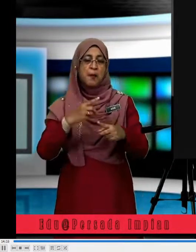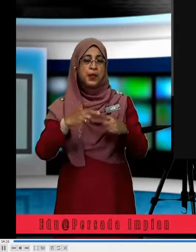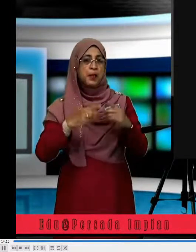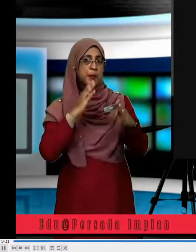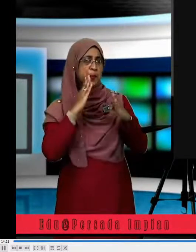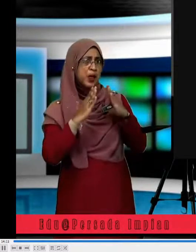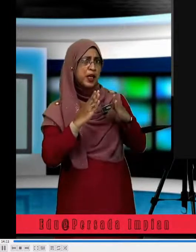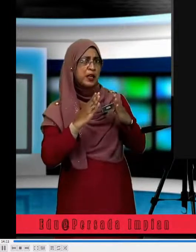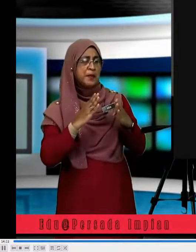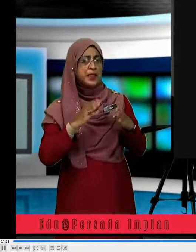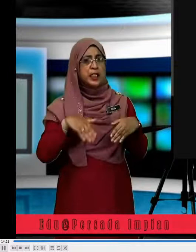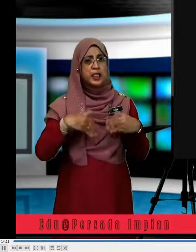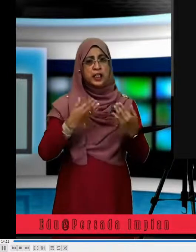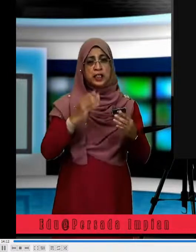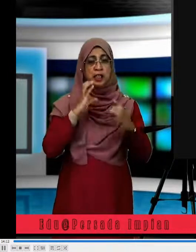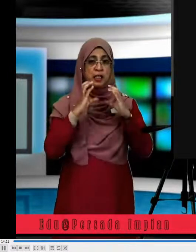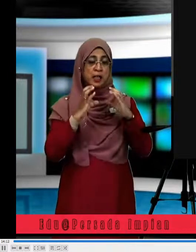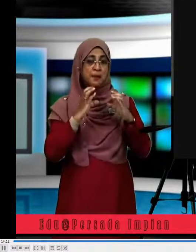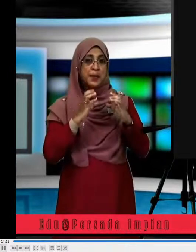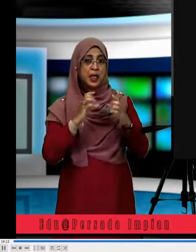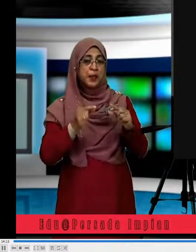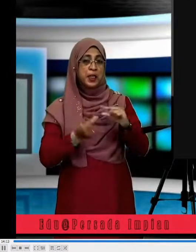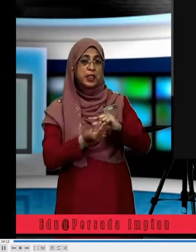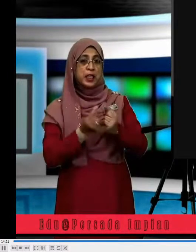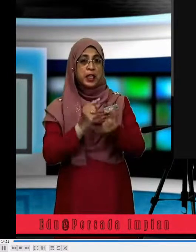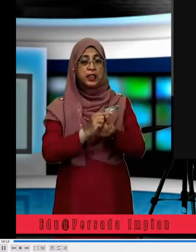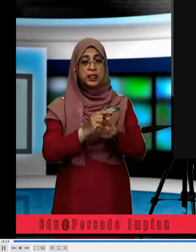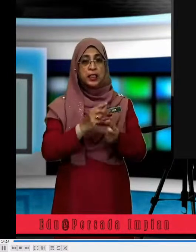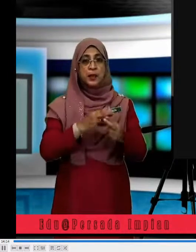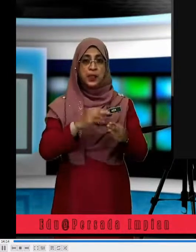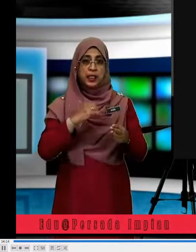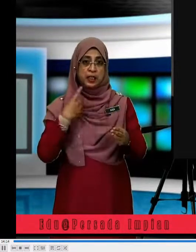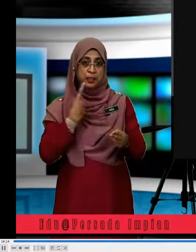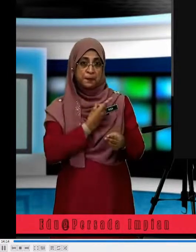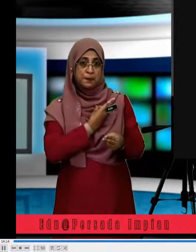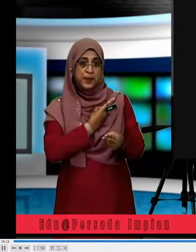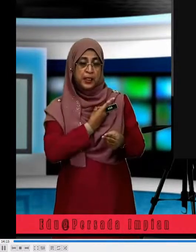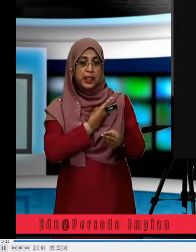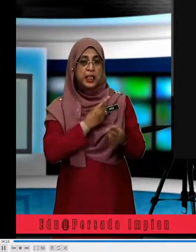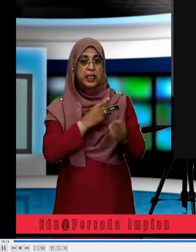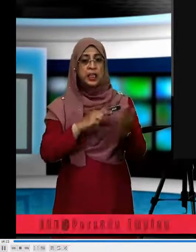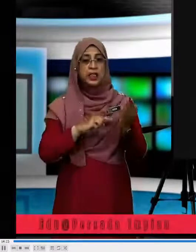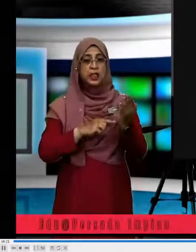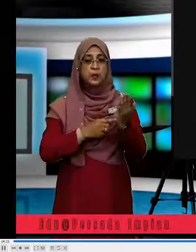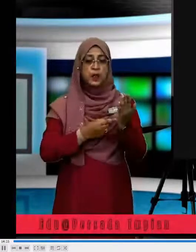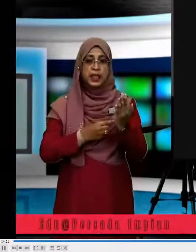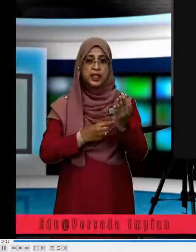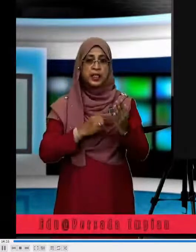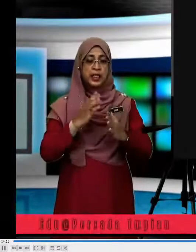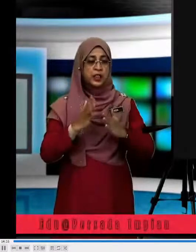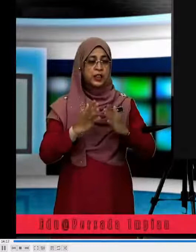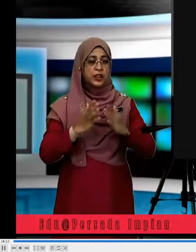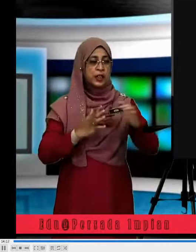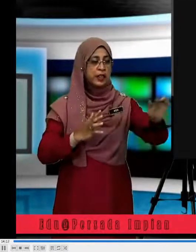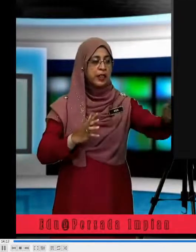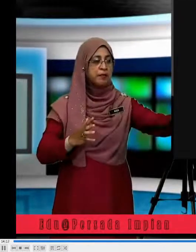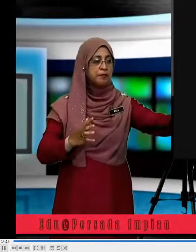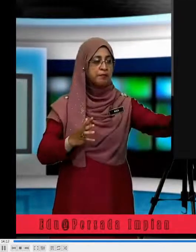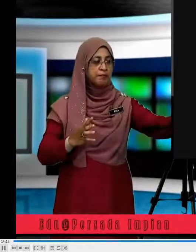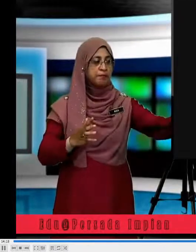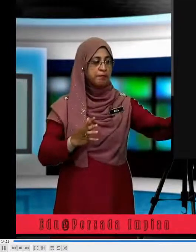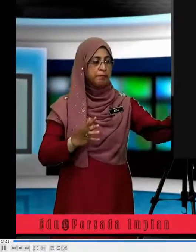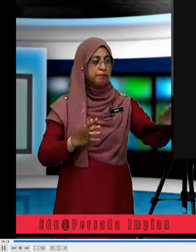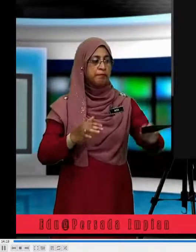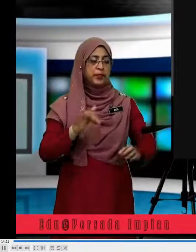kita tidak berpotensi kita nggak cakep bagaimana kita ganti nama kita Oke kita mulakan dengan isyarat